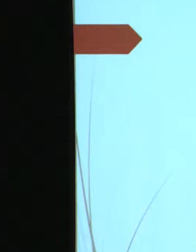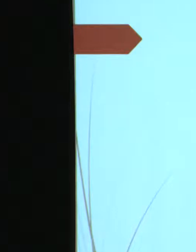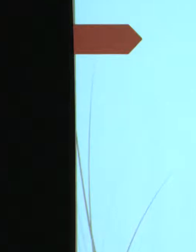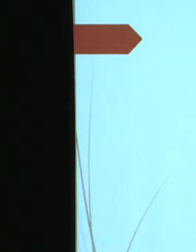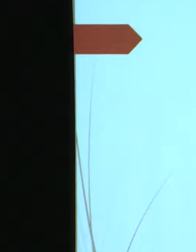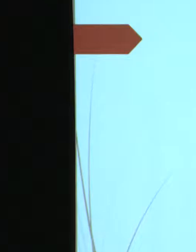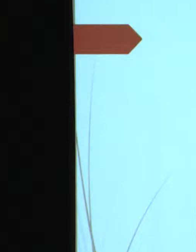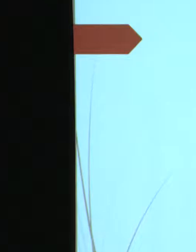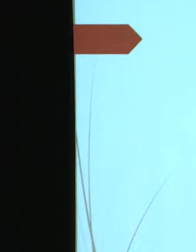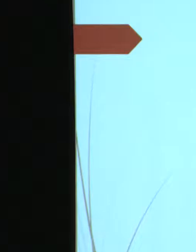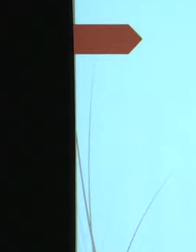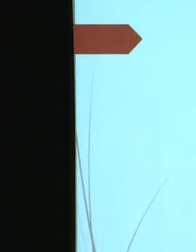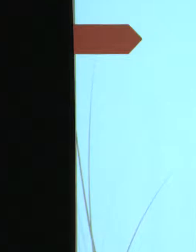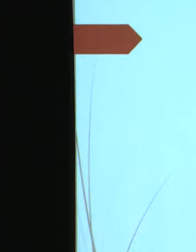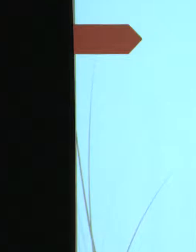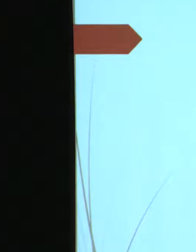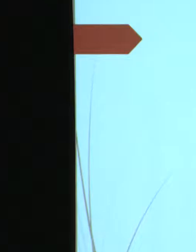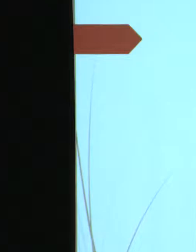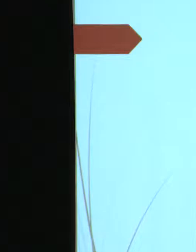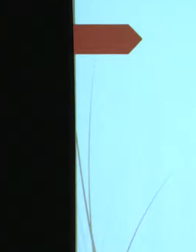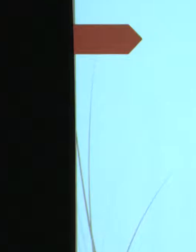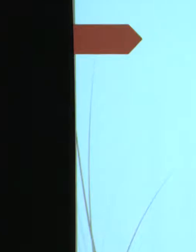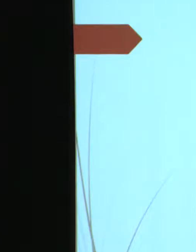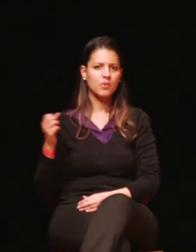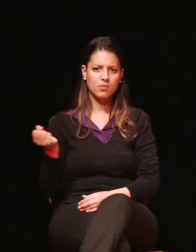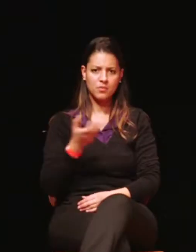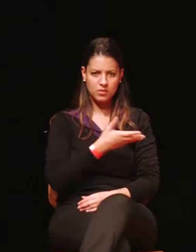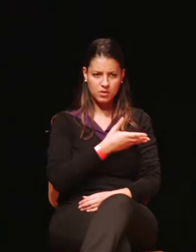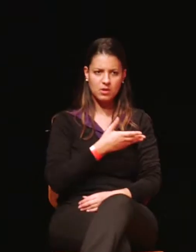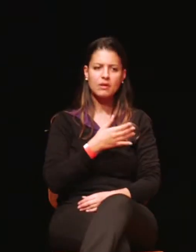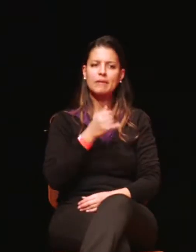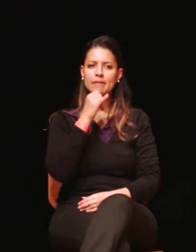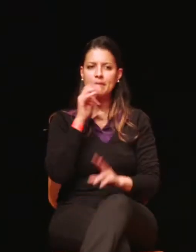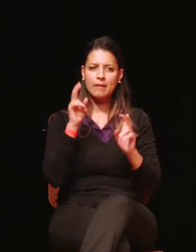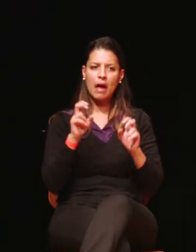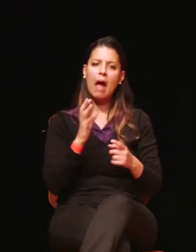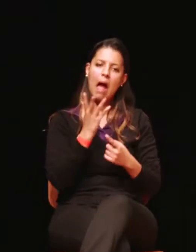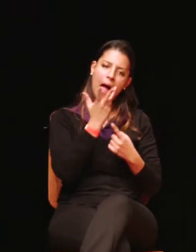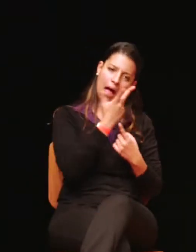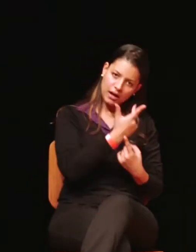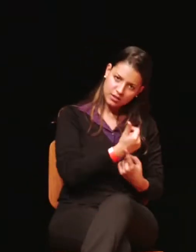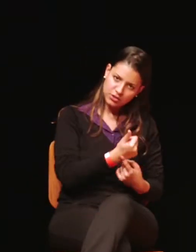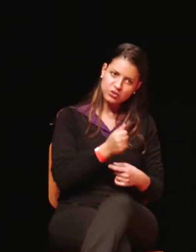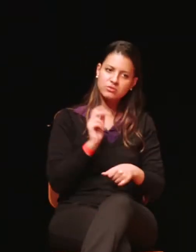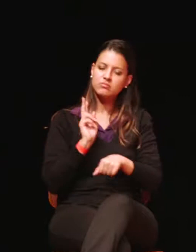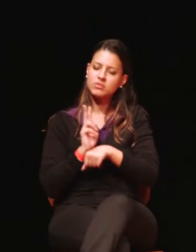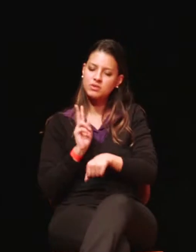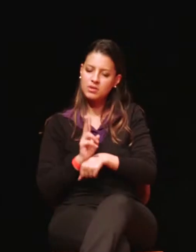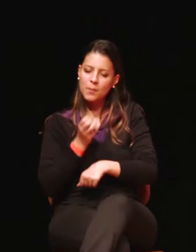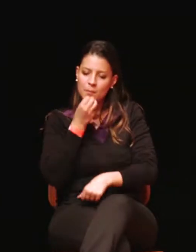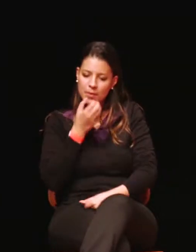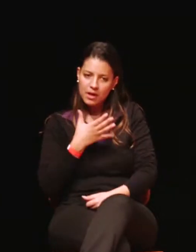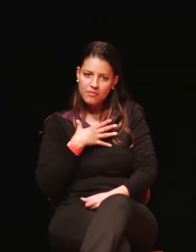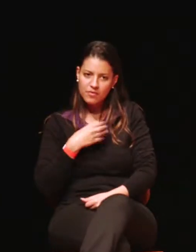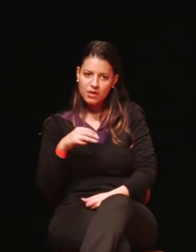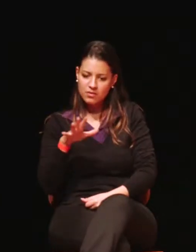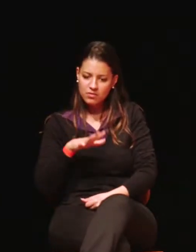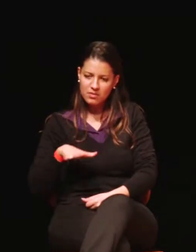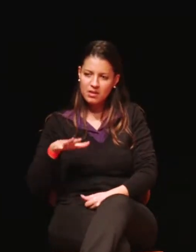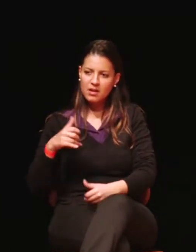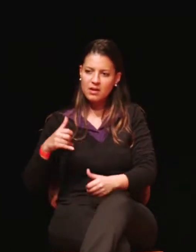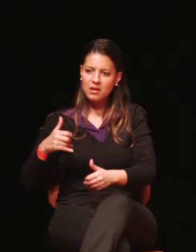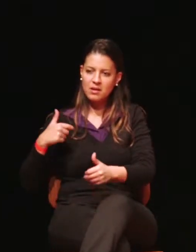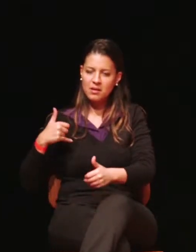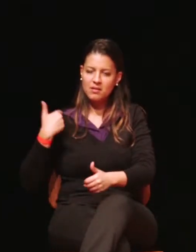moderna, como é o caso do Arte de Criar Bem os Filhos na Idade da Puerícia, antecedem, por outro